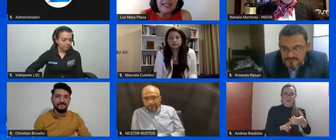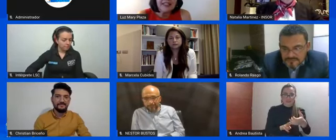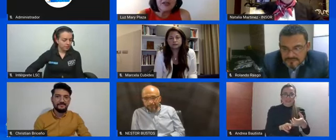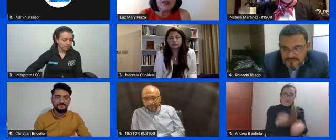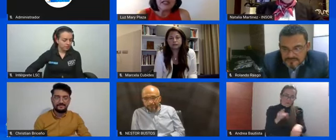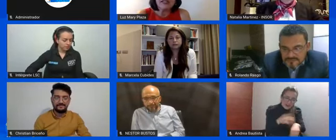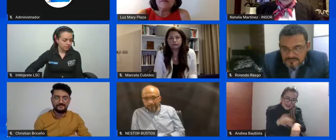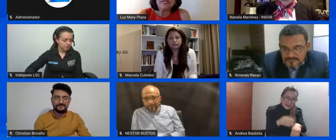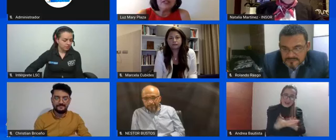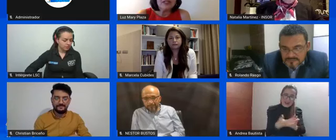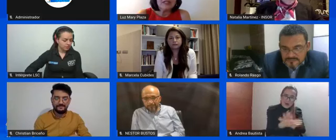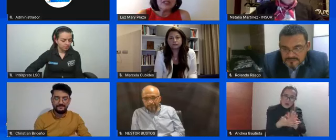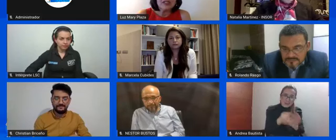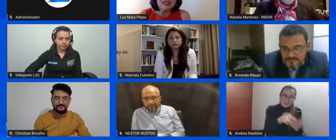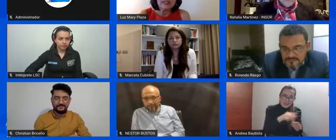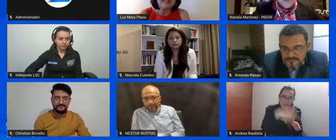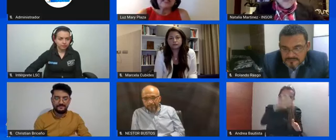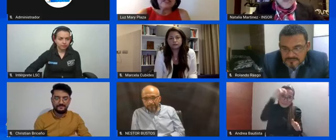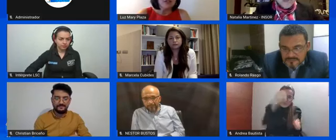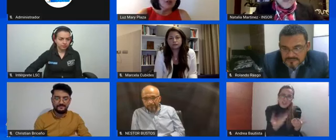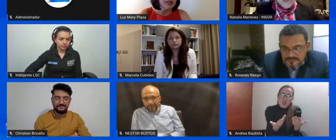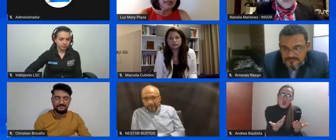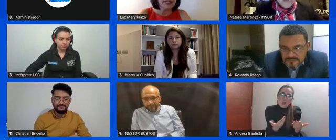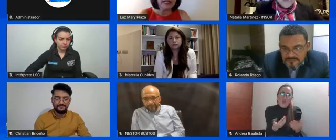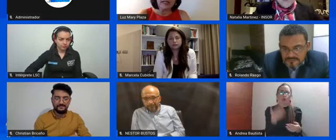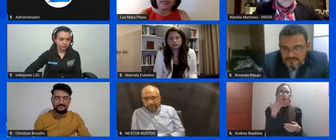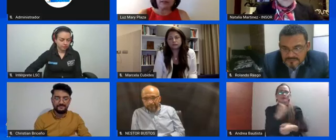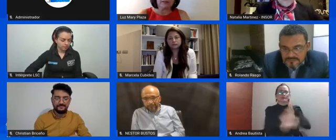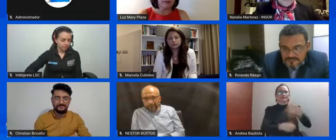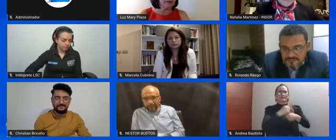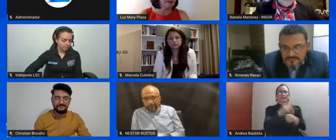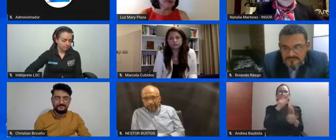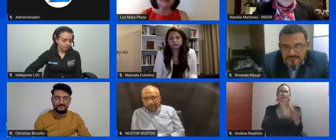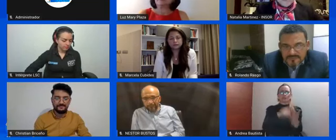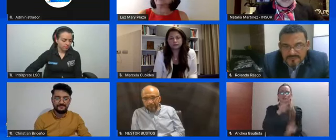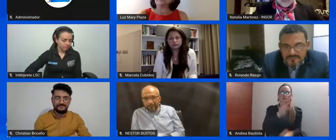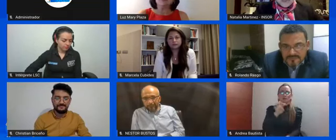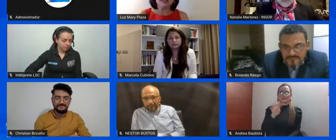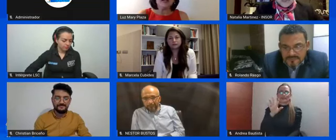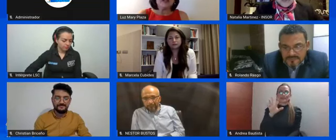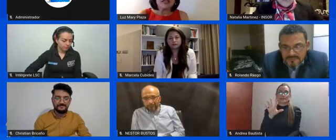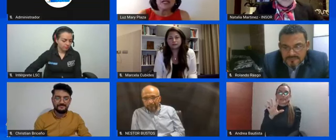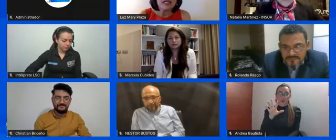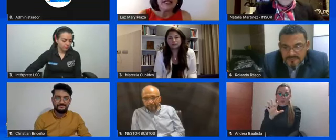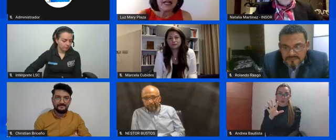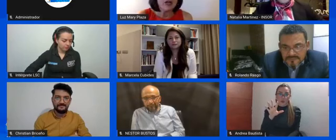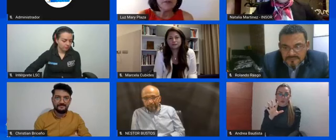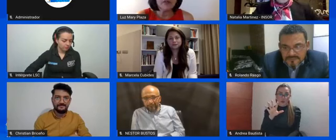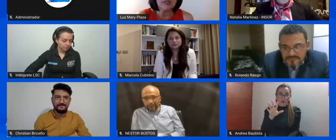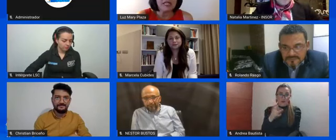ellos la lengua de señas, ayudarla a desarrollar. Y eso en 1995